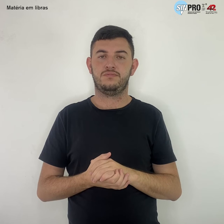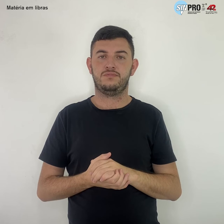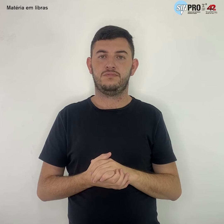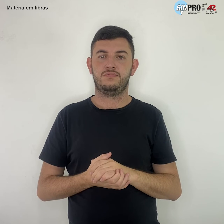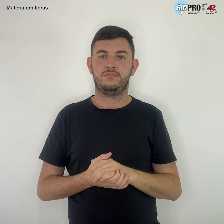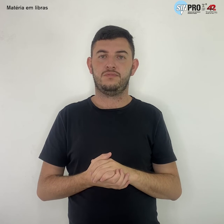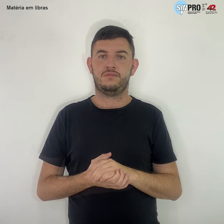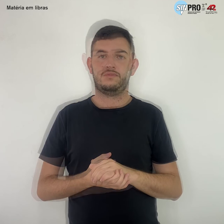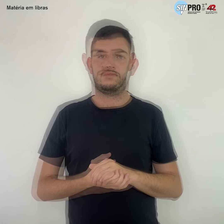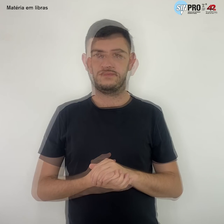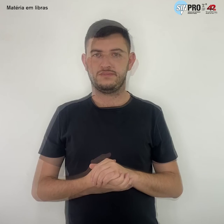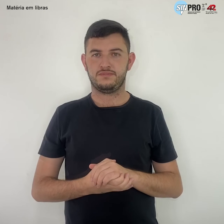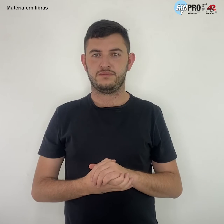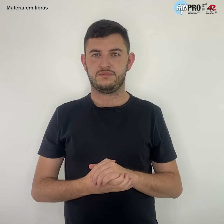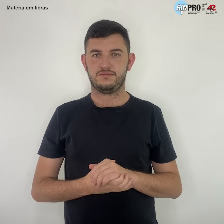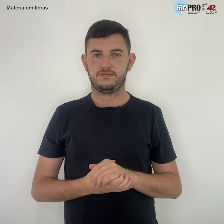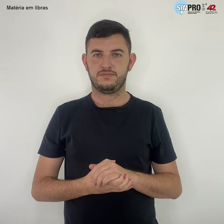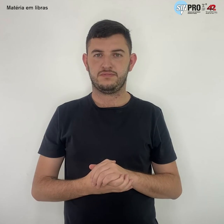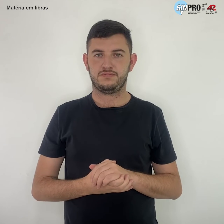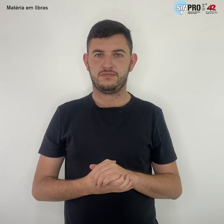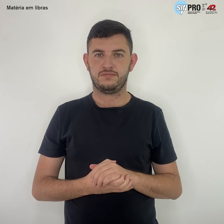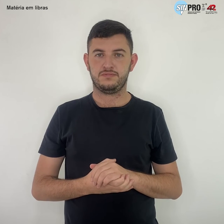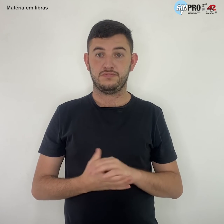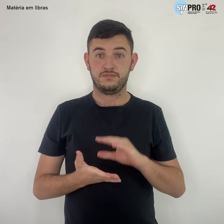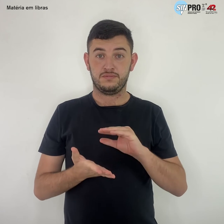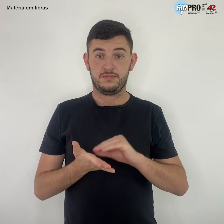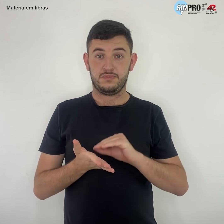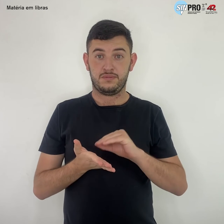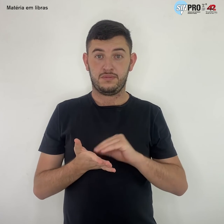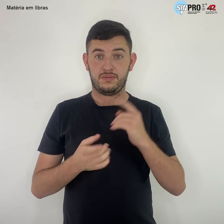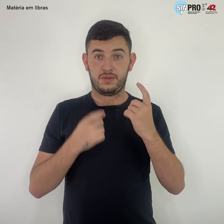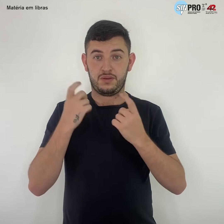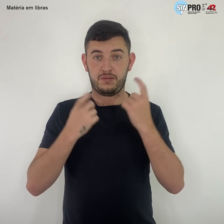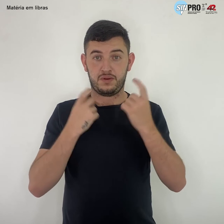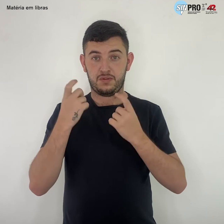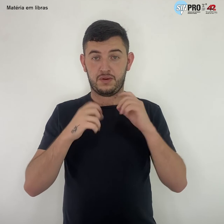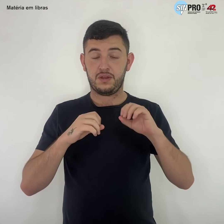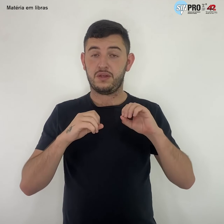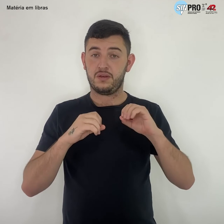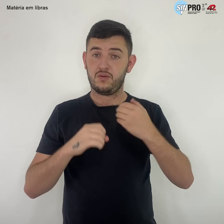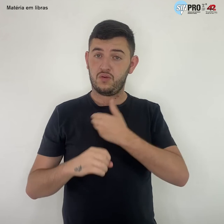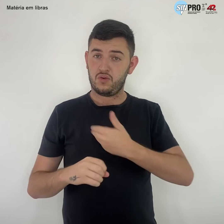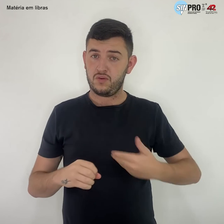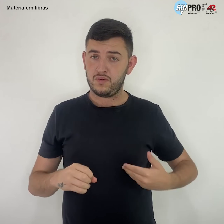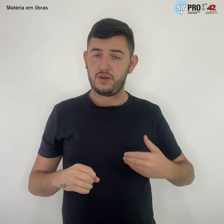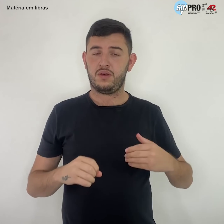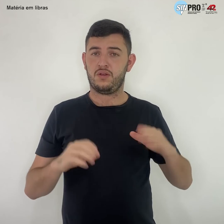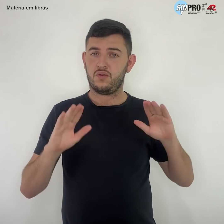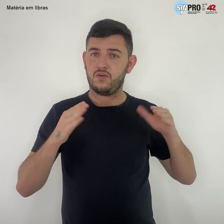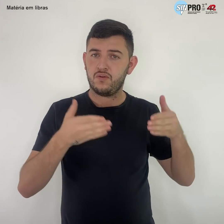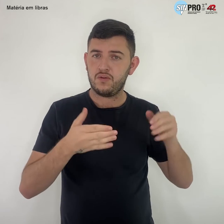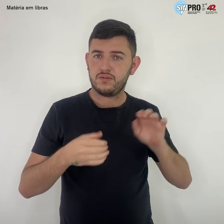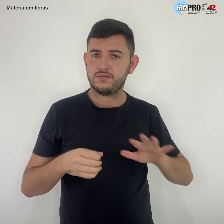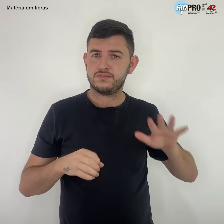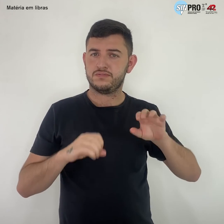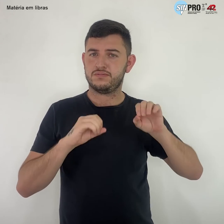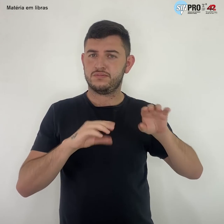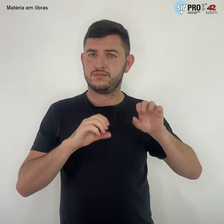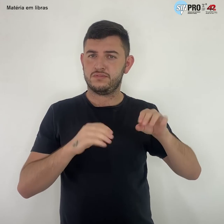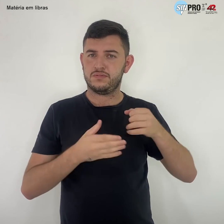Não bastasse a falta de preocupação do governo com a educação, ao ponto de oferecer como corda de